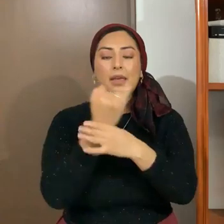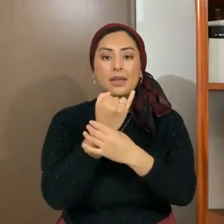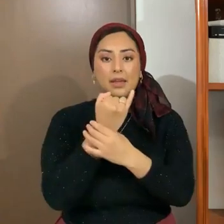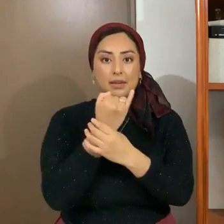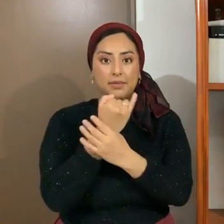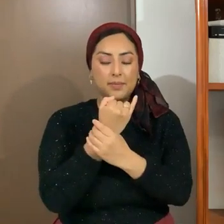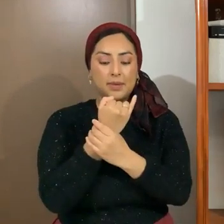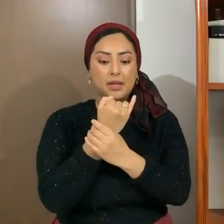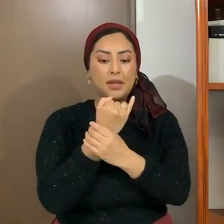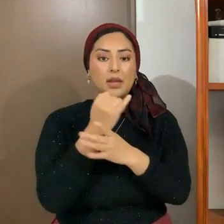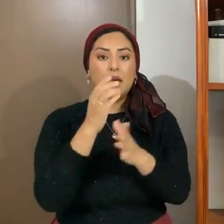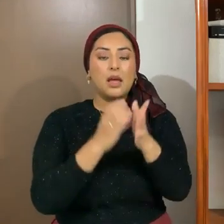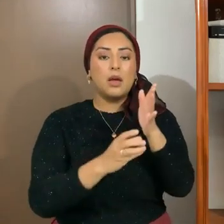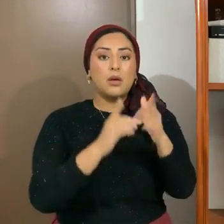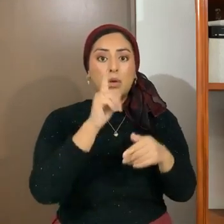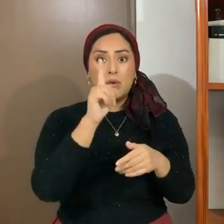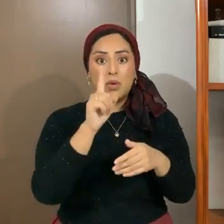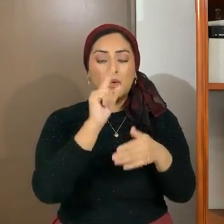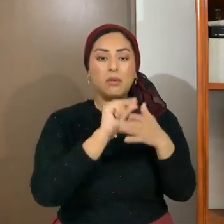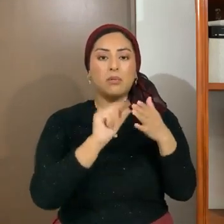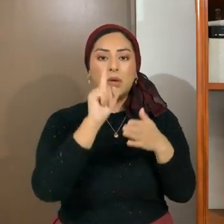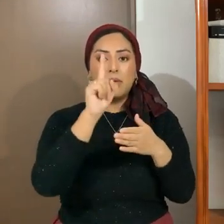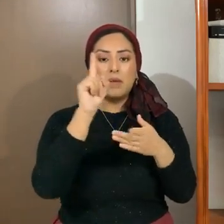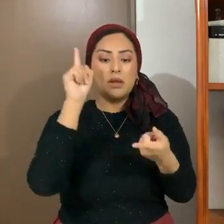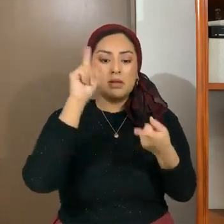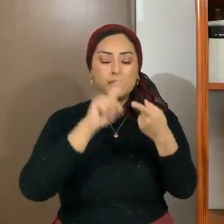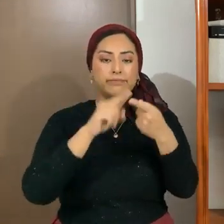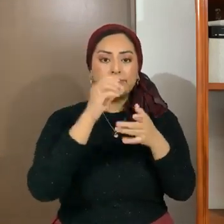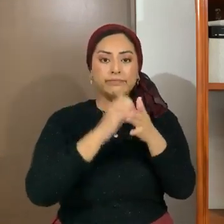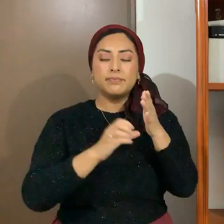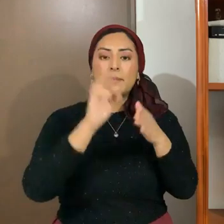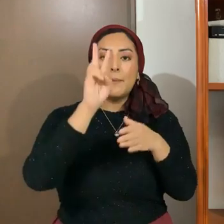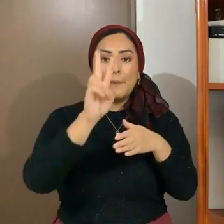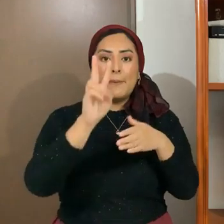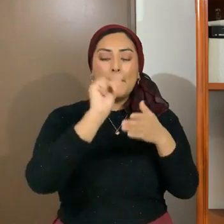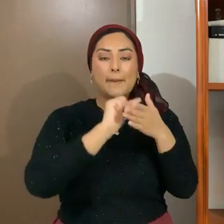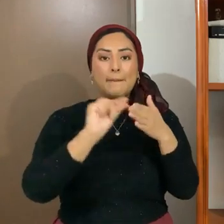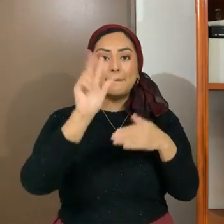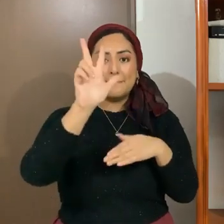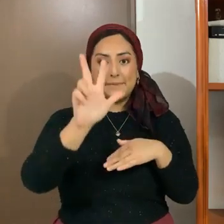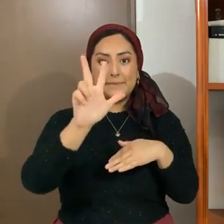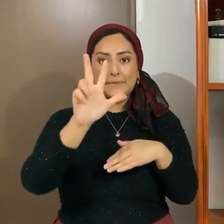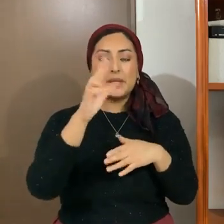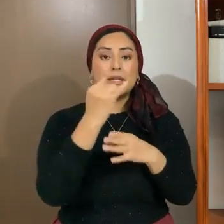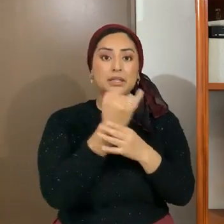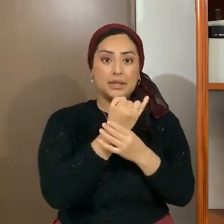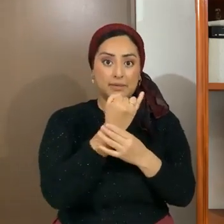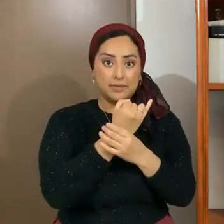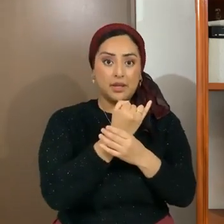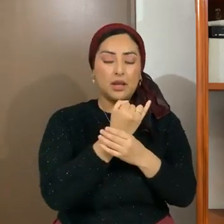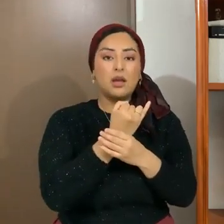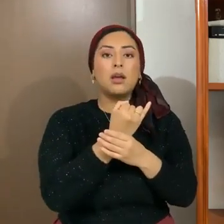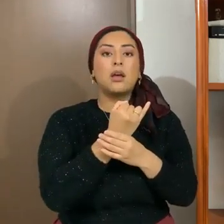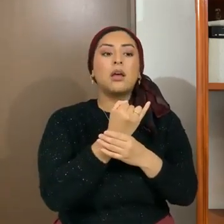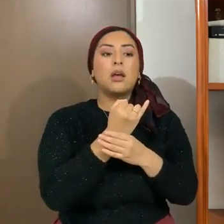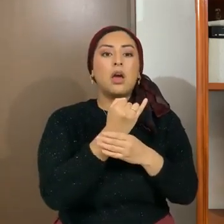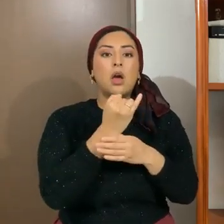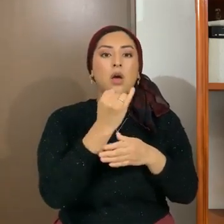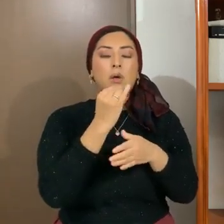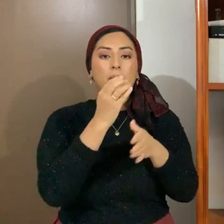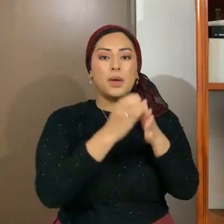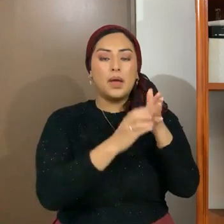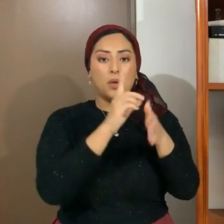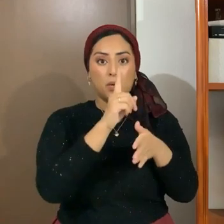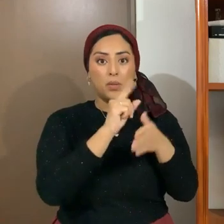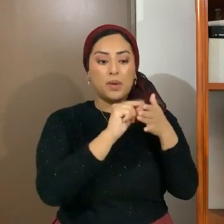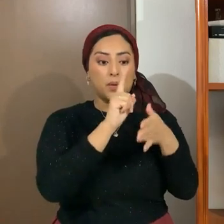Jeremías 1, verso 1, al capítulo 2, verso 3, Jeremías 1, verso